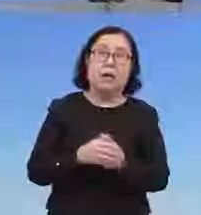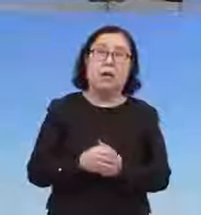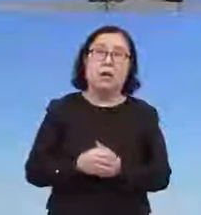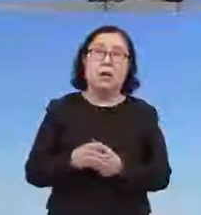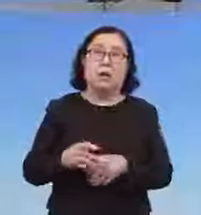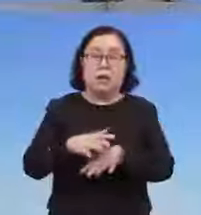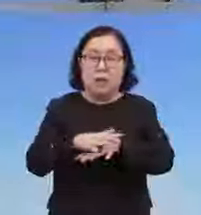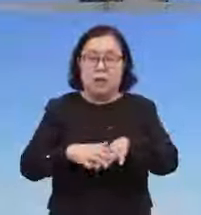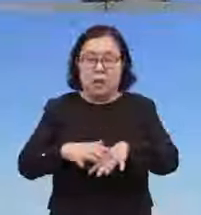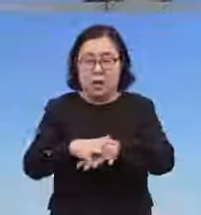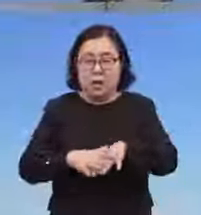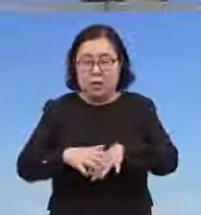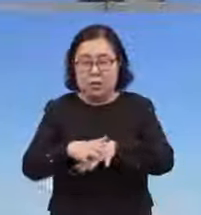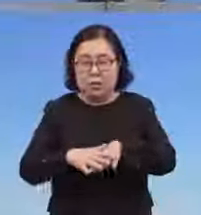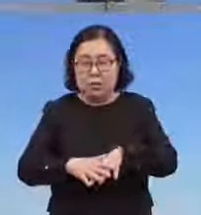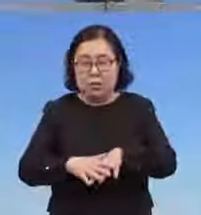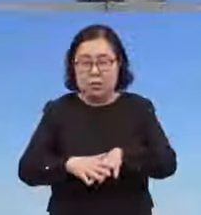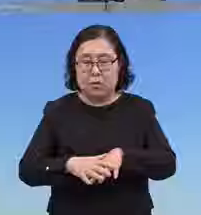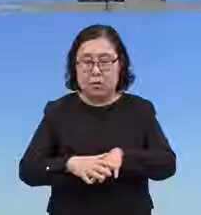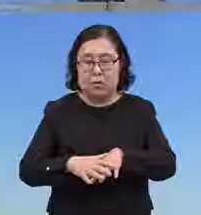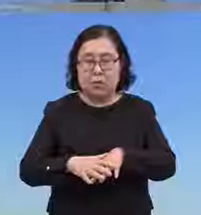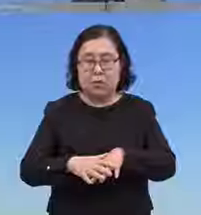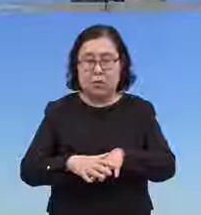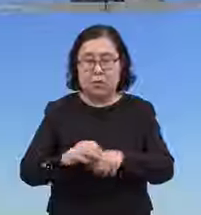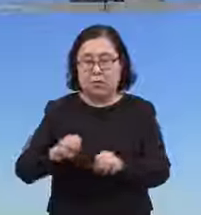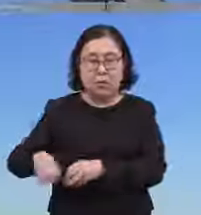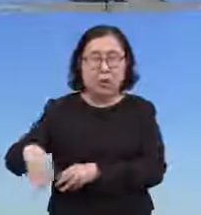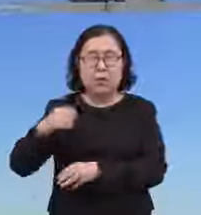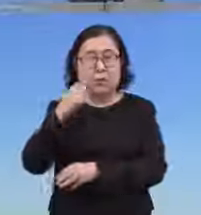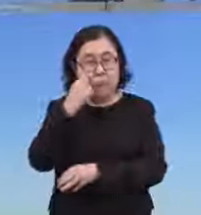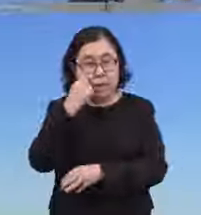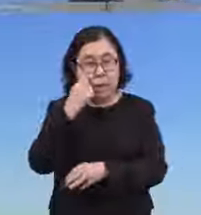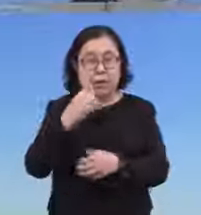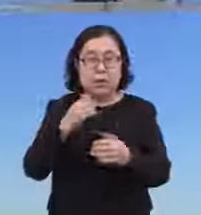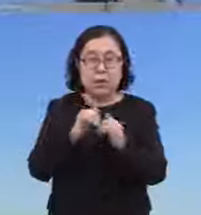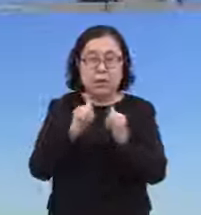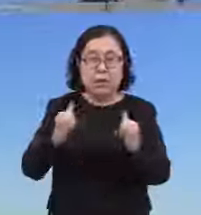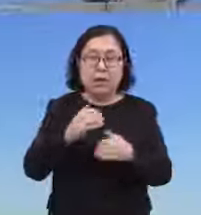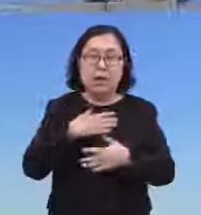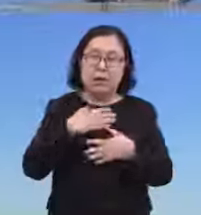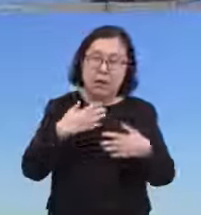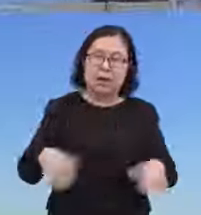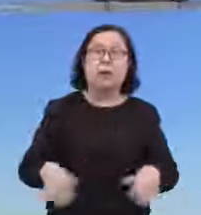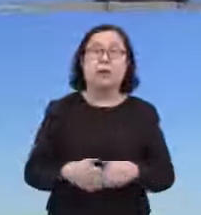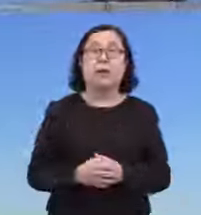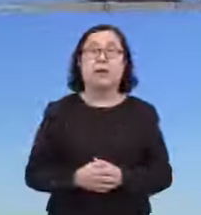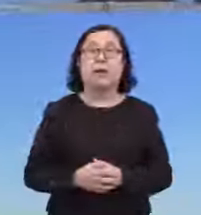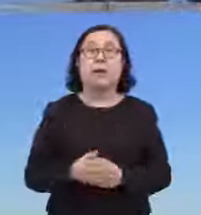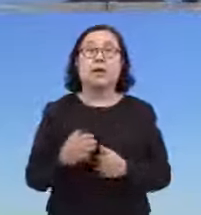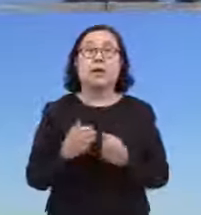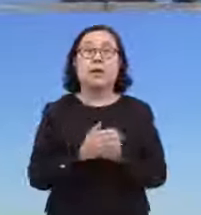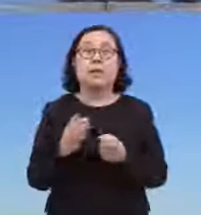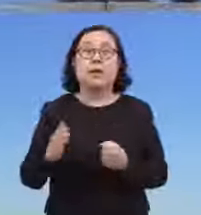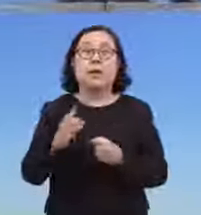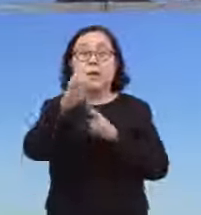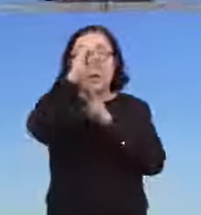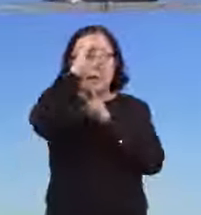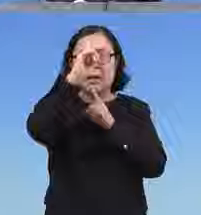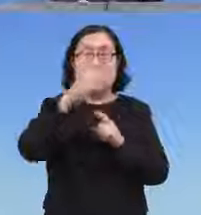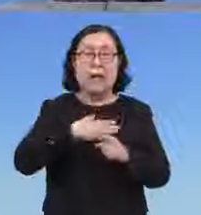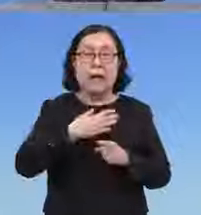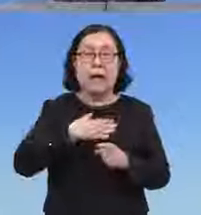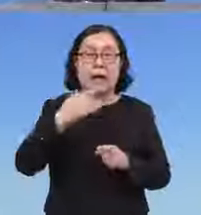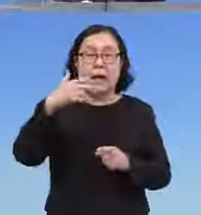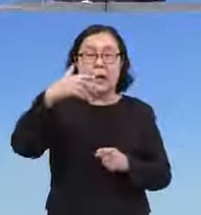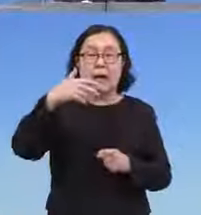인간이에요. 이게 다시 그물을 만지작거릴 수밖에 없는 인간의 연약함 아닙니까? 저는 단언합니다.